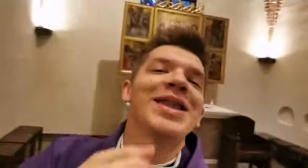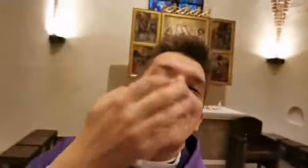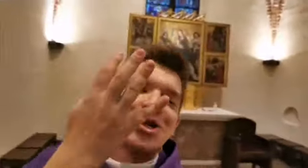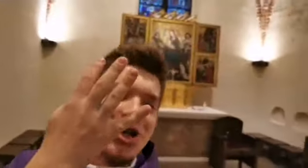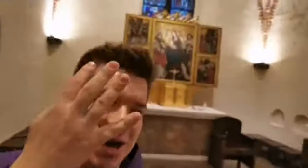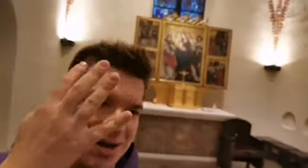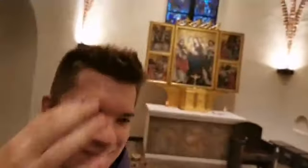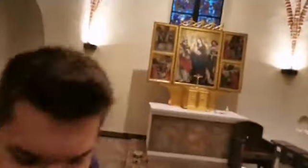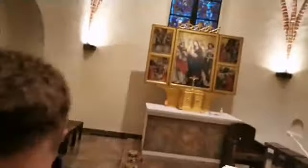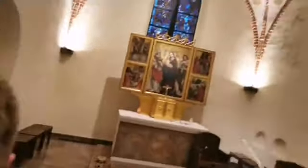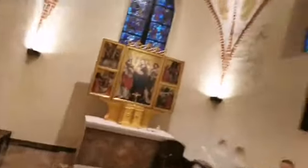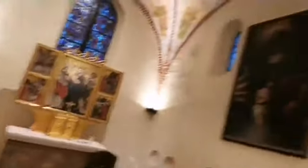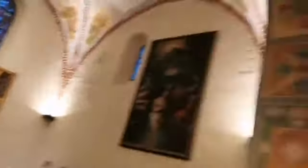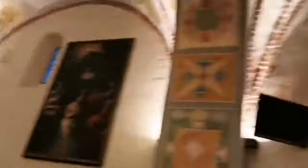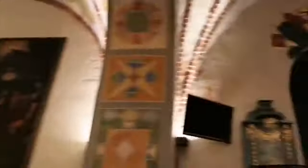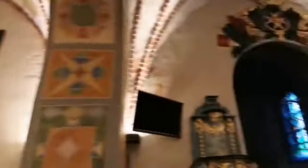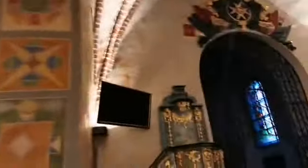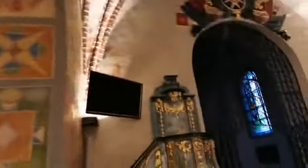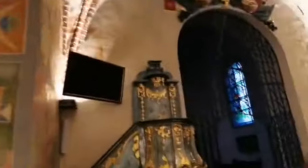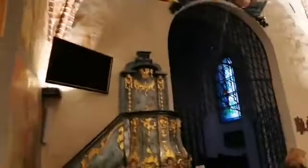Są jednak cztery.